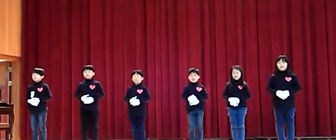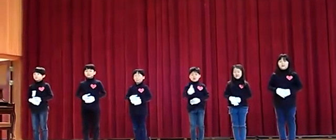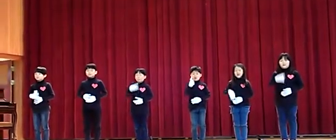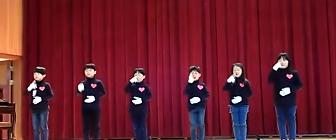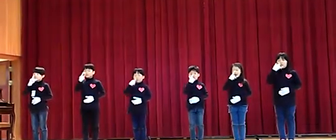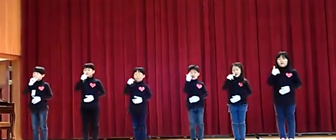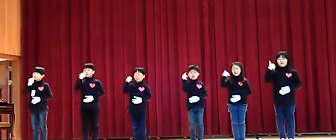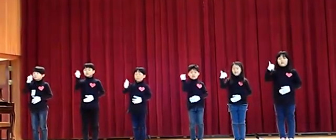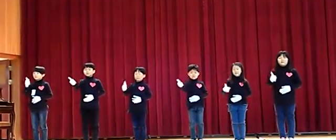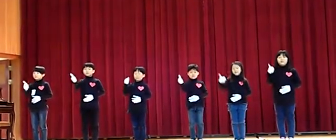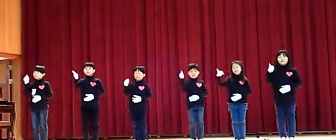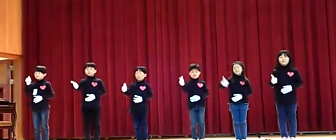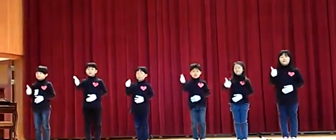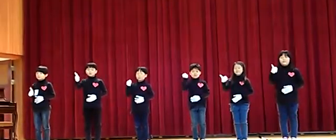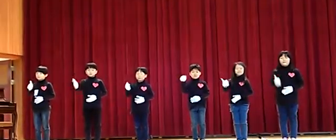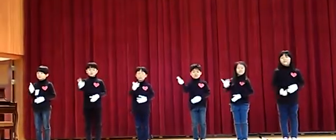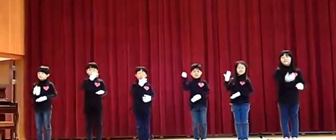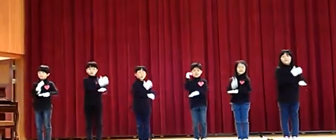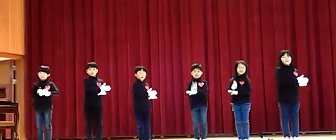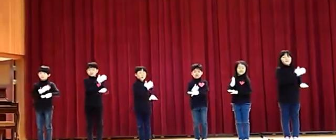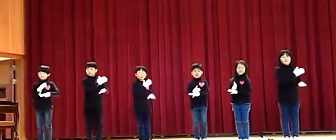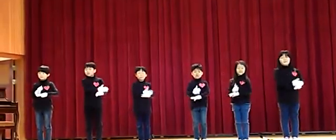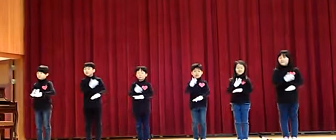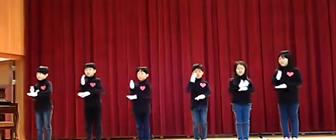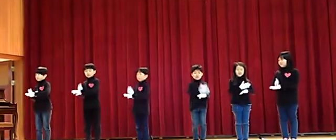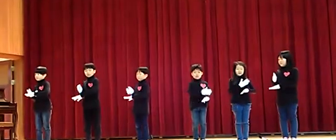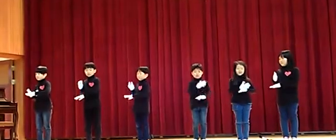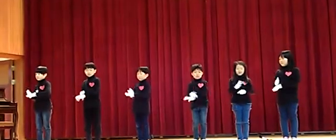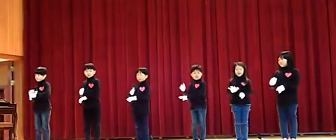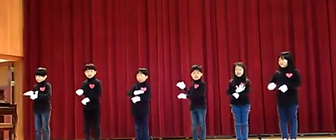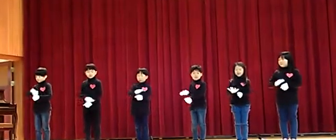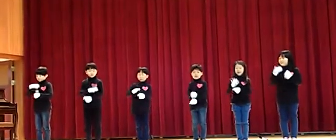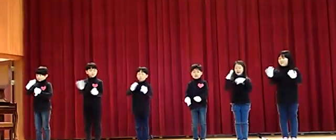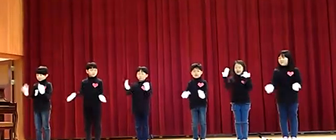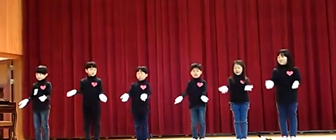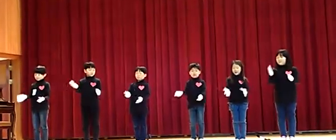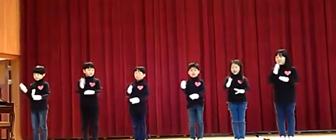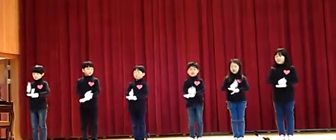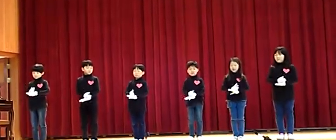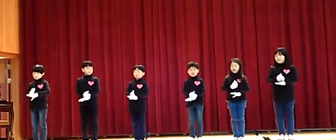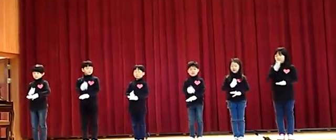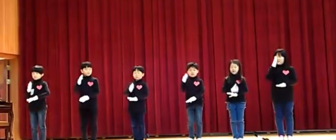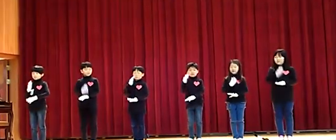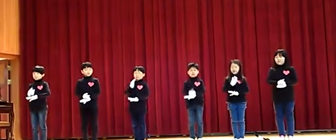아빠 아빠 엄마 아픔이 사랑해 주소 고마워요